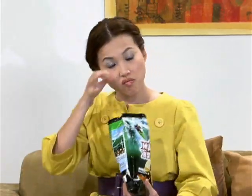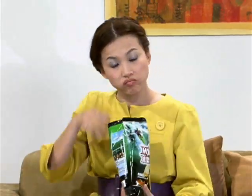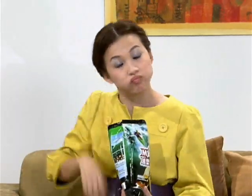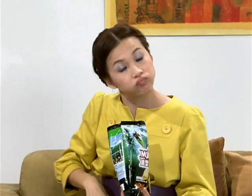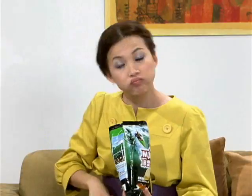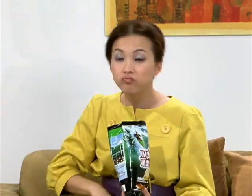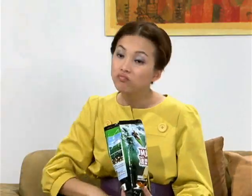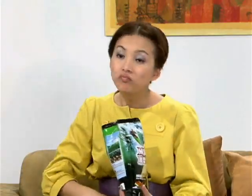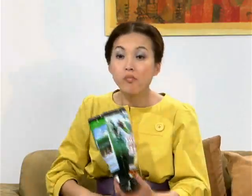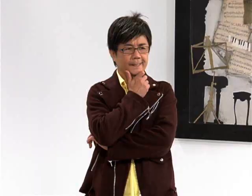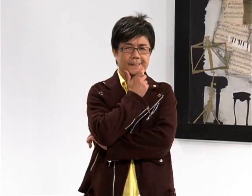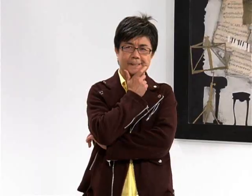看的节目。